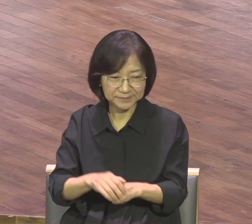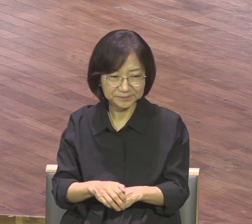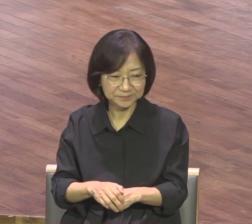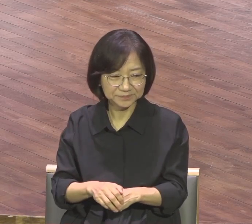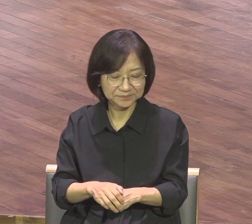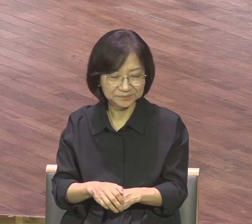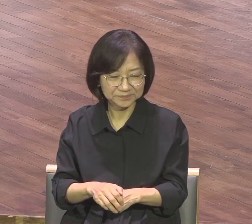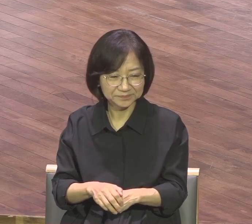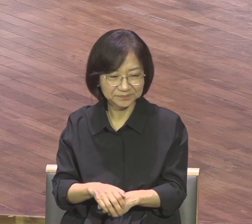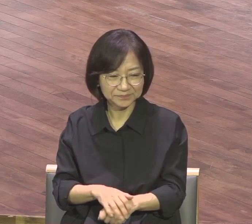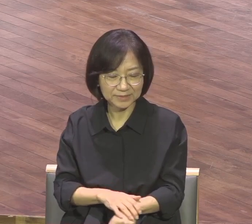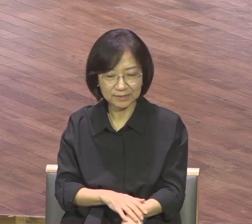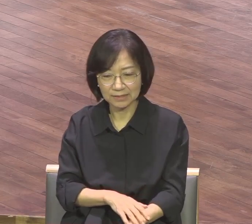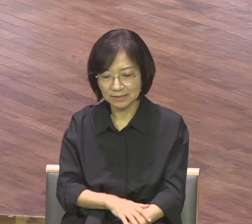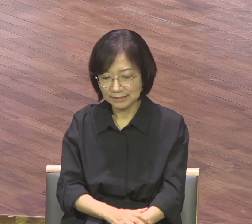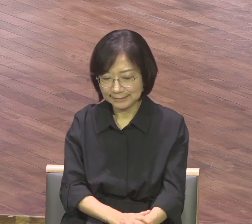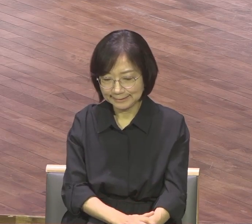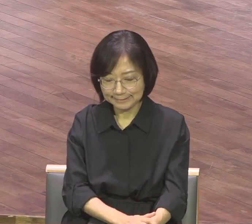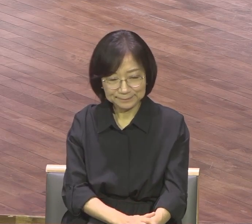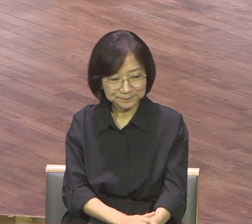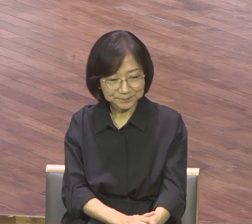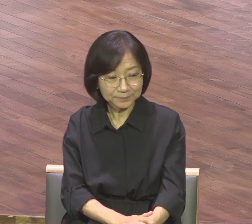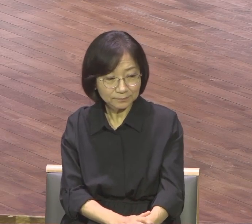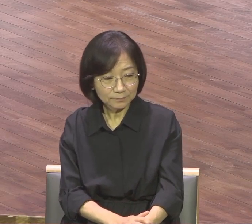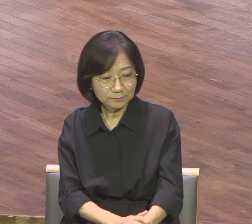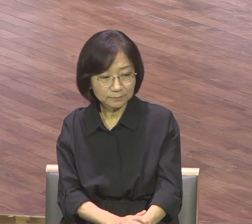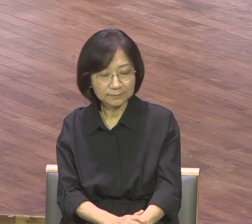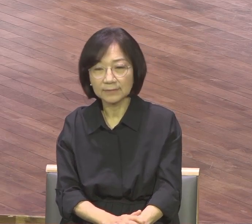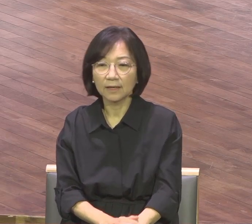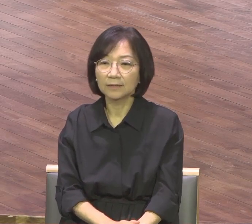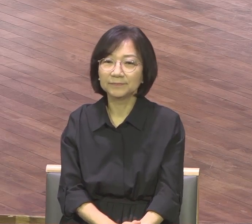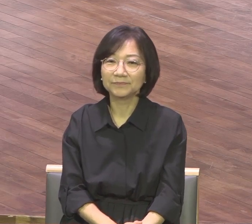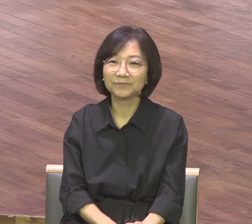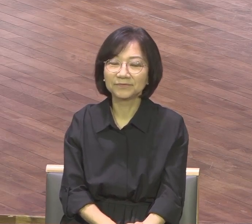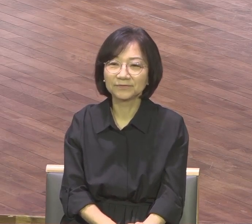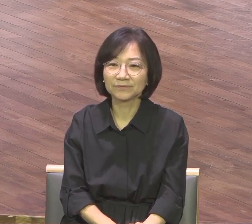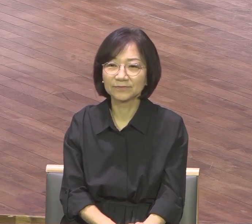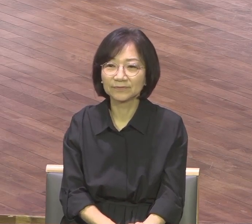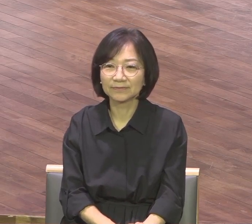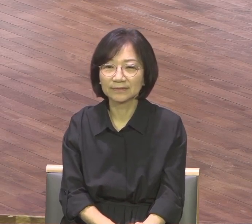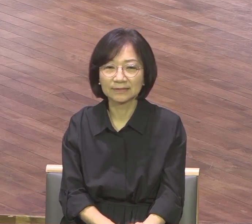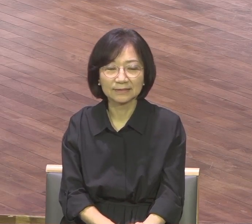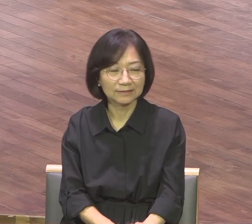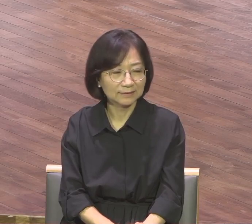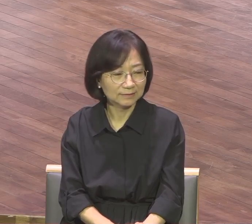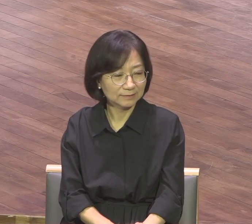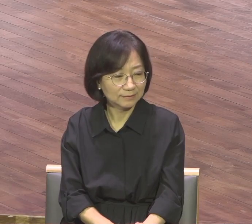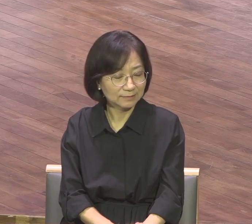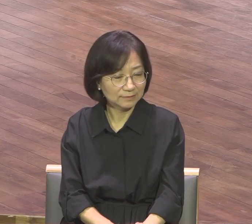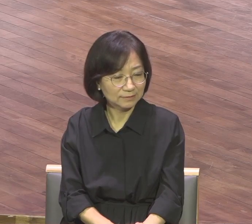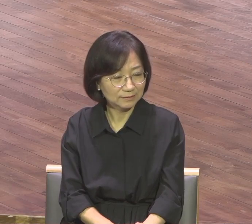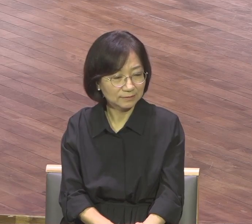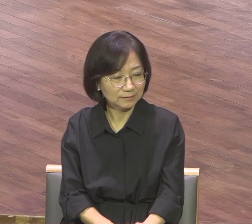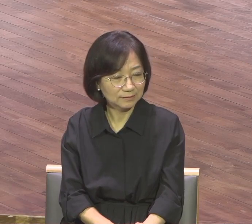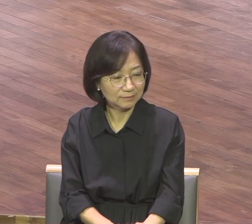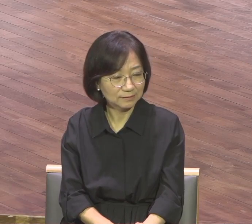흥청봉청, 흥청봉청, 막 감정의 기분에 막 여러 가지 자기 생각에 빠져가 영적 인도를 못 받아.